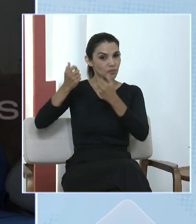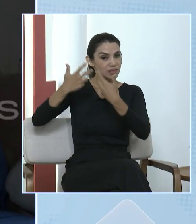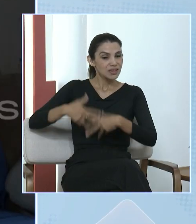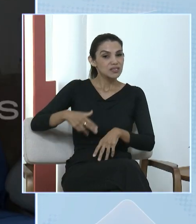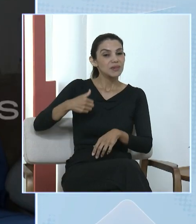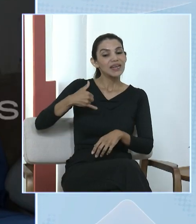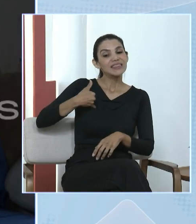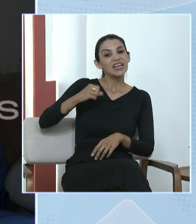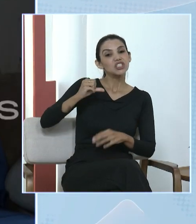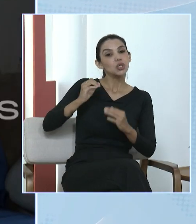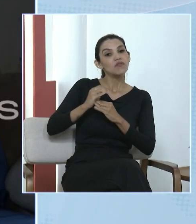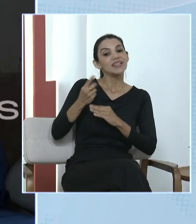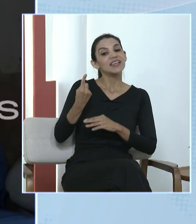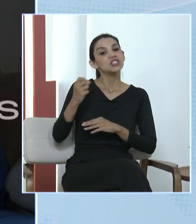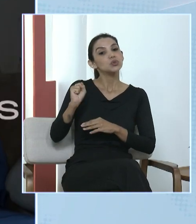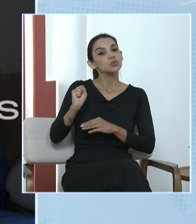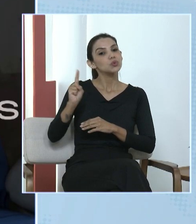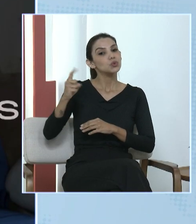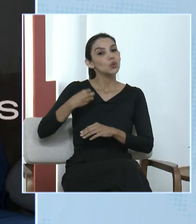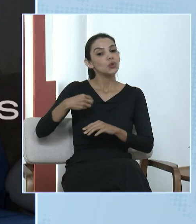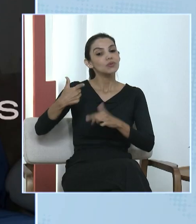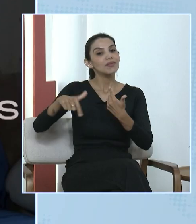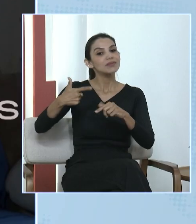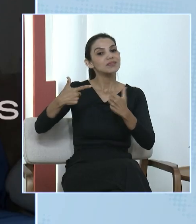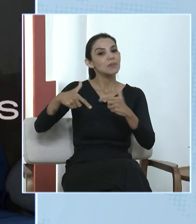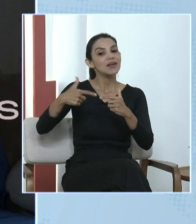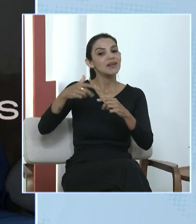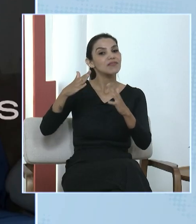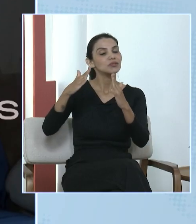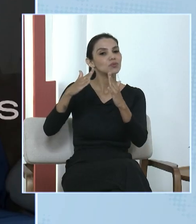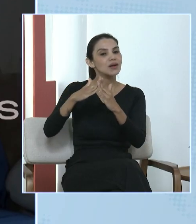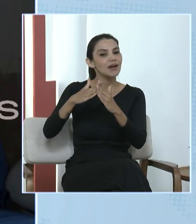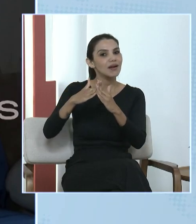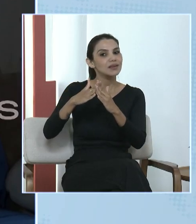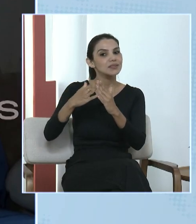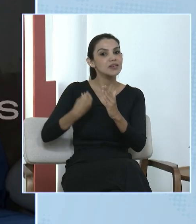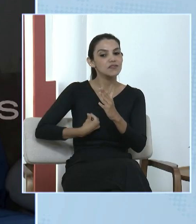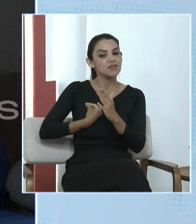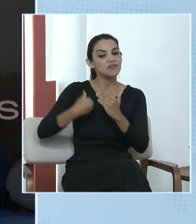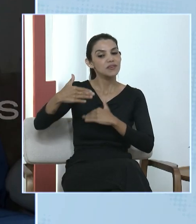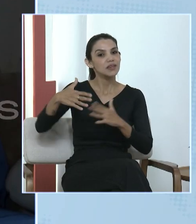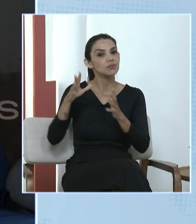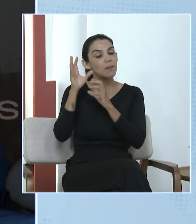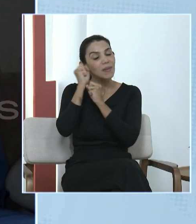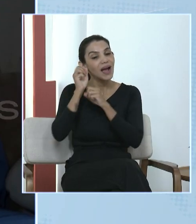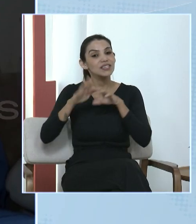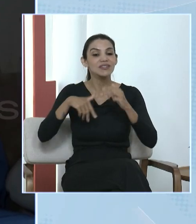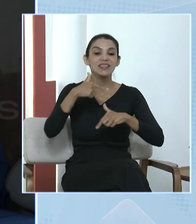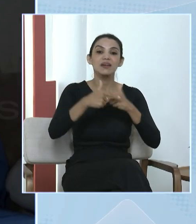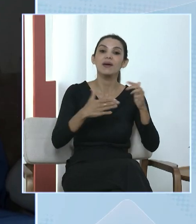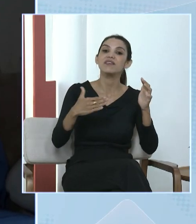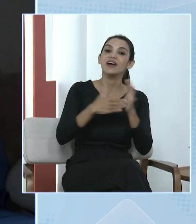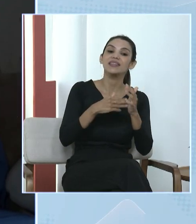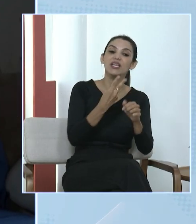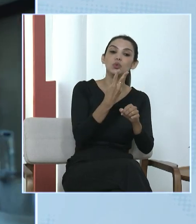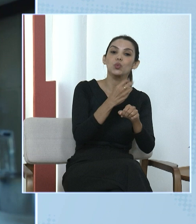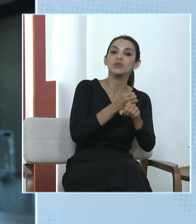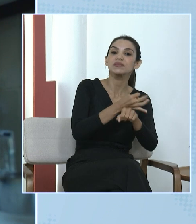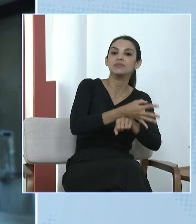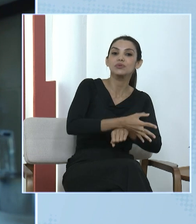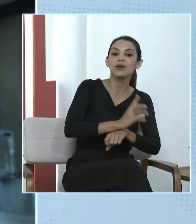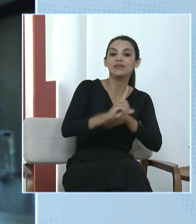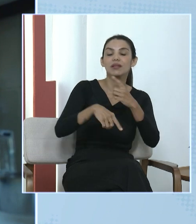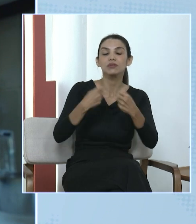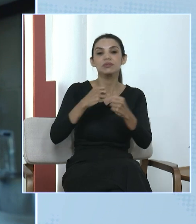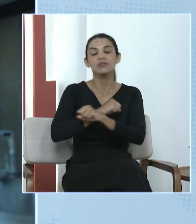anos, vivendo em um quartinho. Muitas vezes, as atividades iam até às 2 horas da manhã para depois ter que acordar às 6.